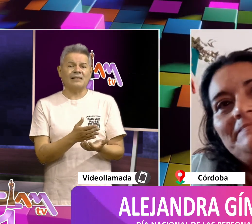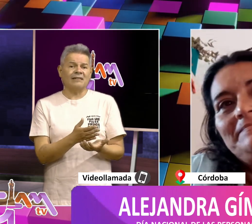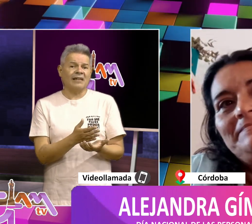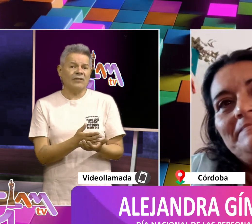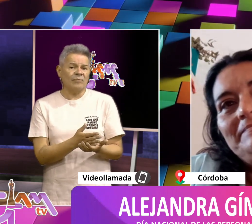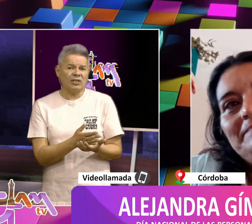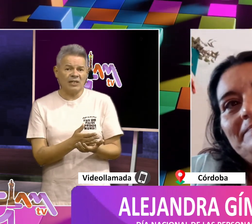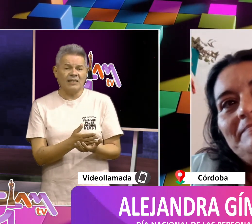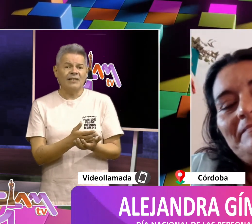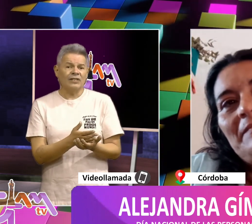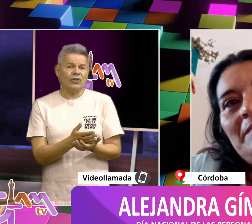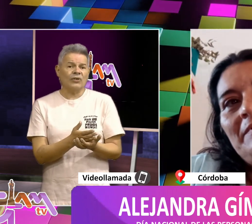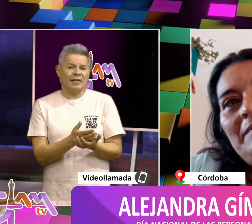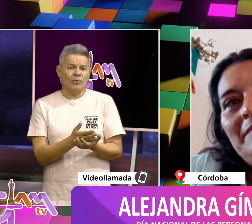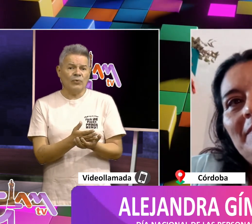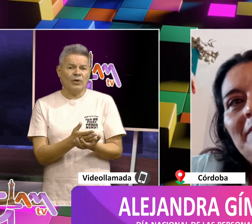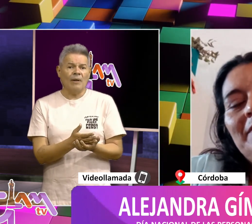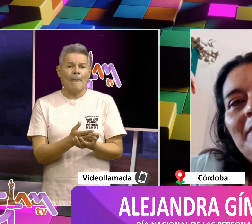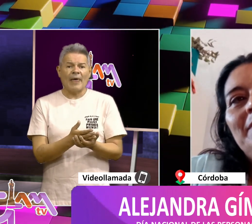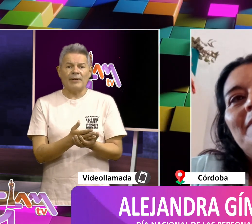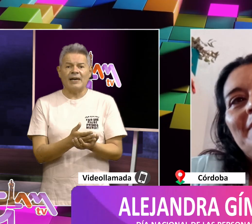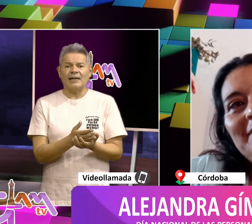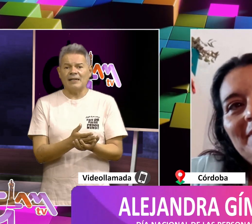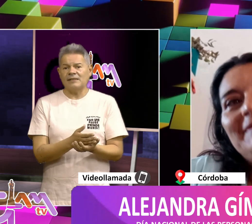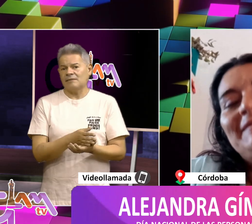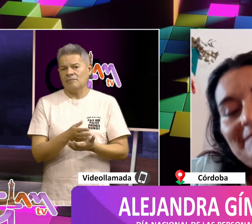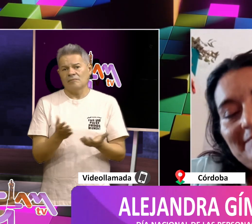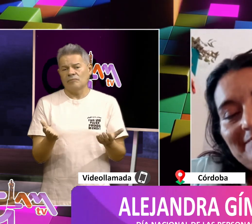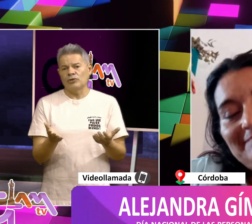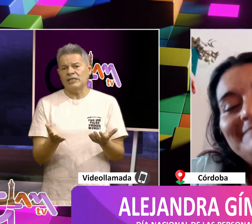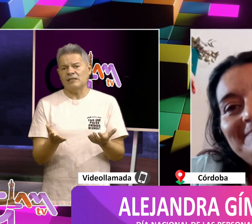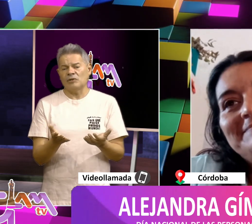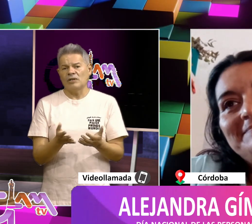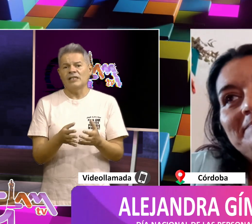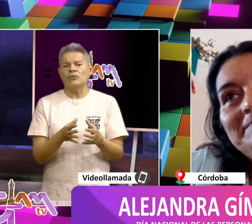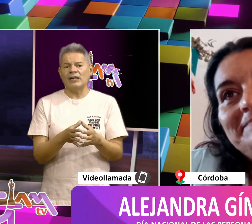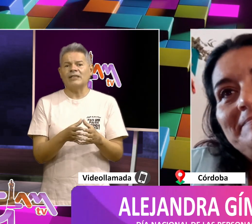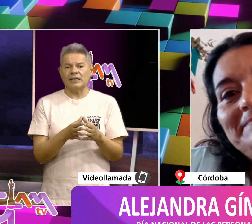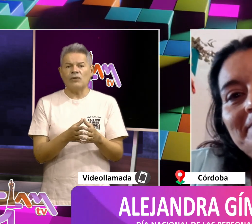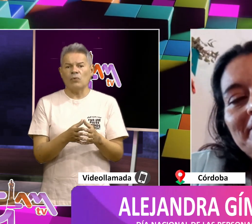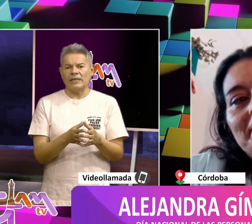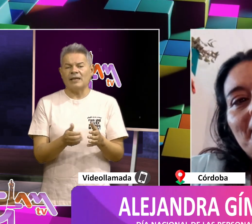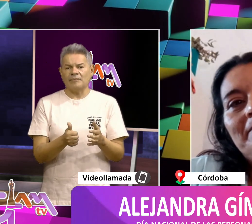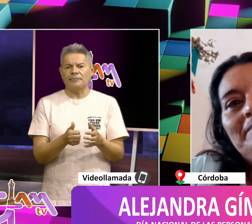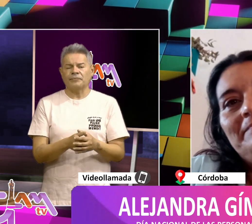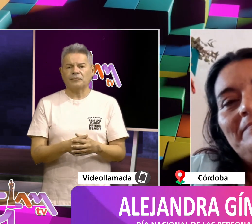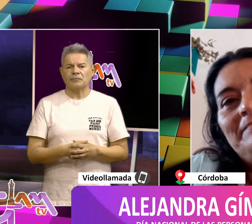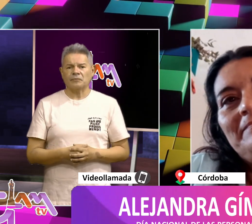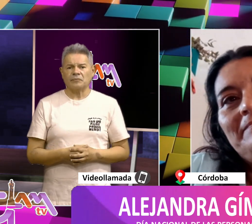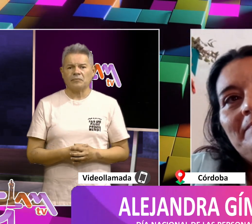que hay 72 millones de sordos en el mundo, la verdad que es muchísimo y es un dato a tenerlo en cuenta.